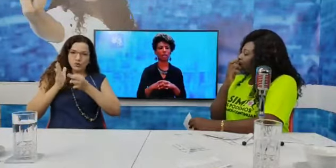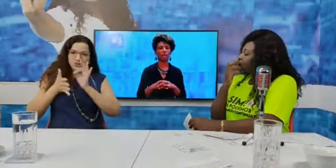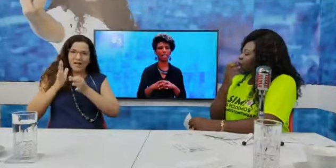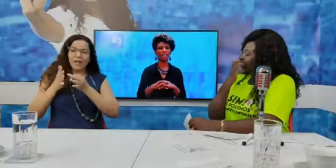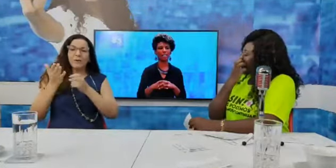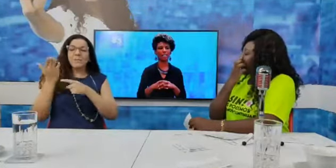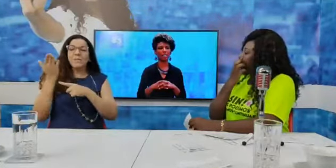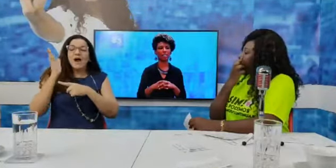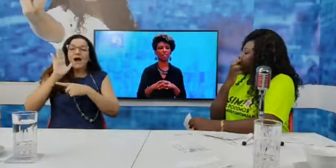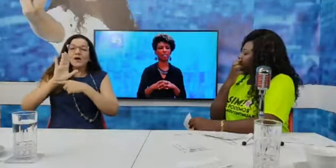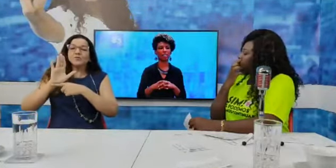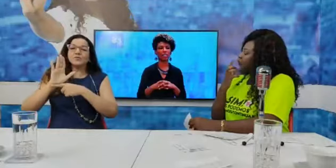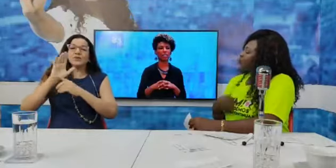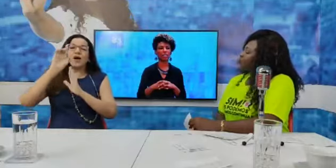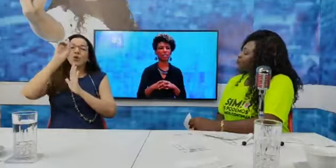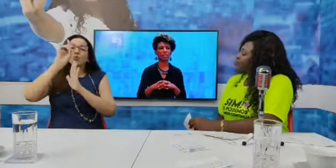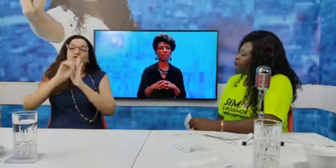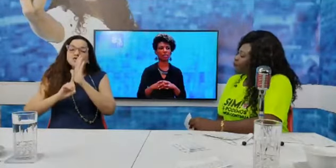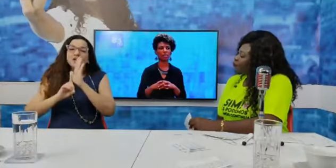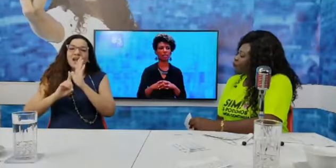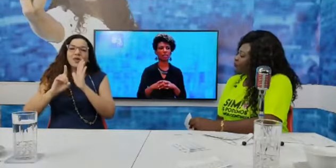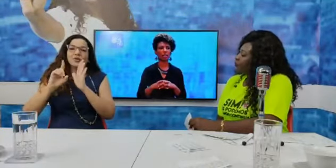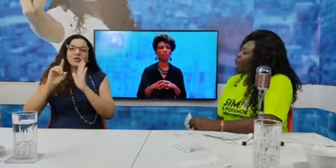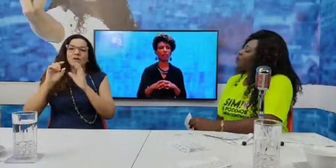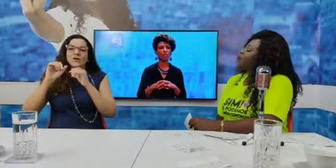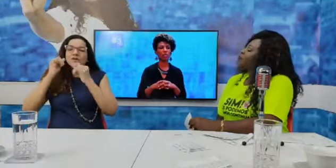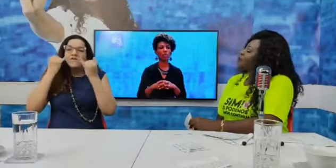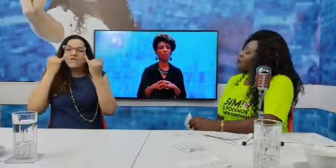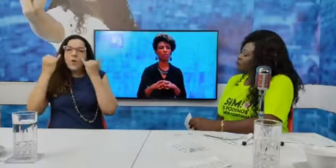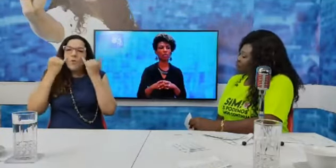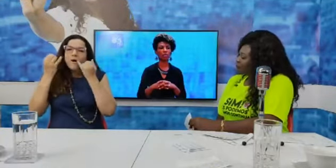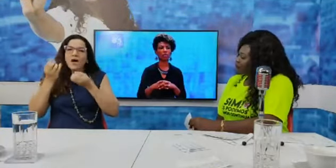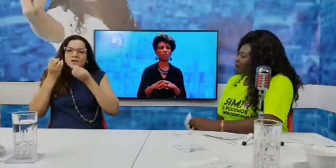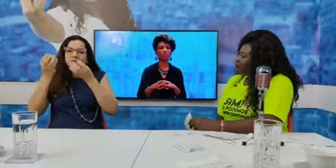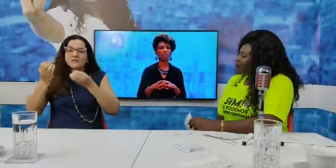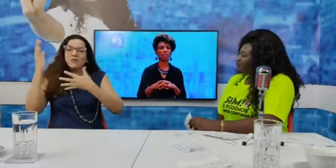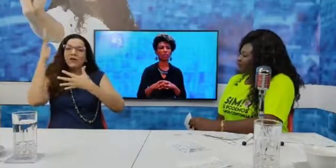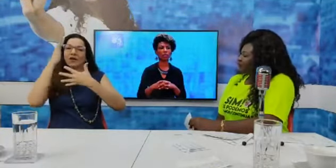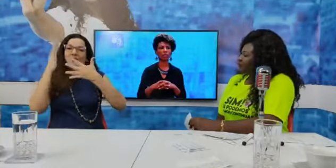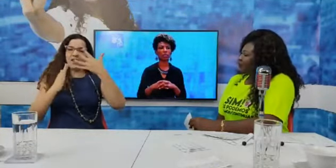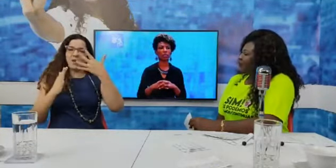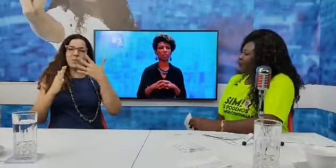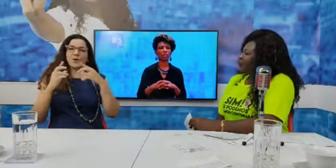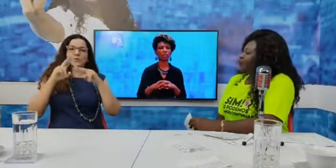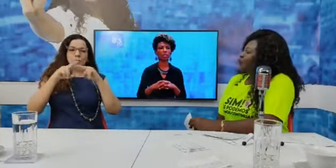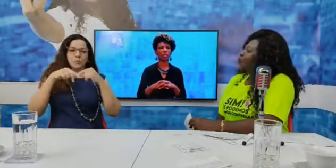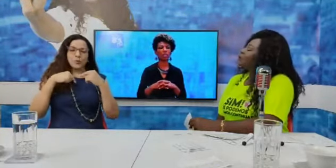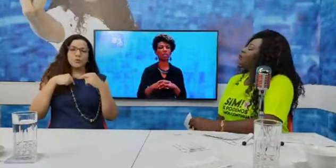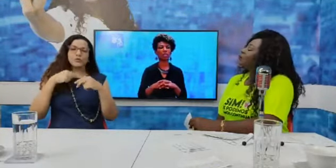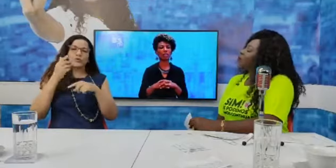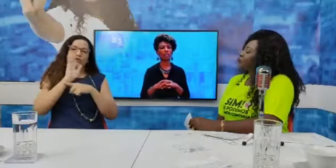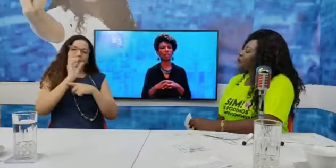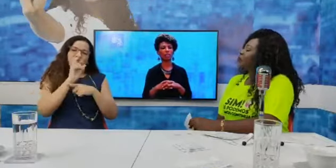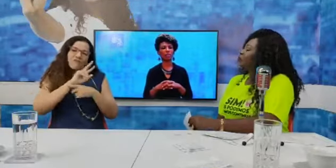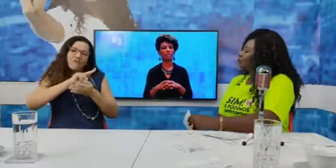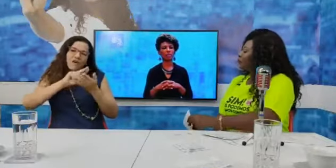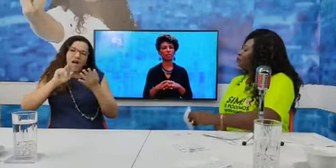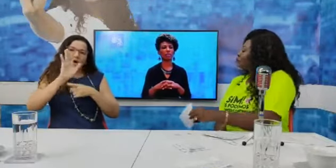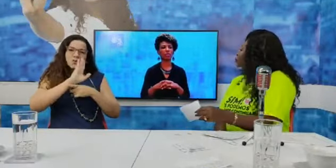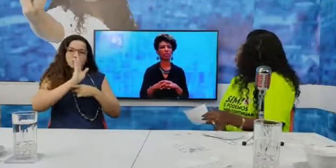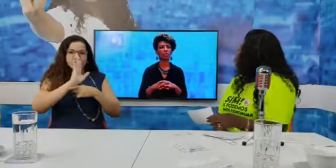A criação da Central de Libras é uma ajuda assegurada por direito. E por